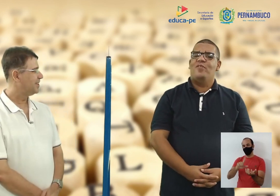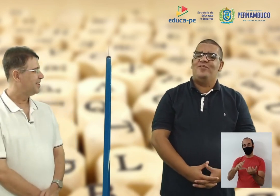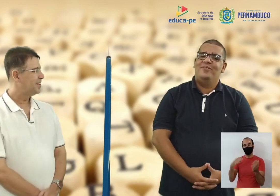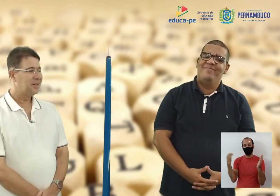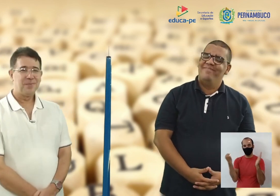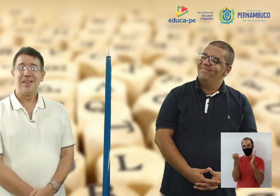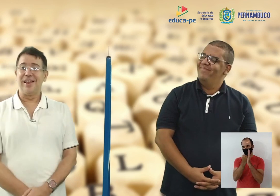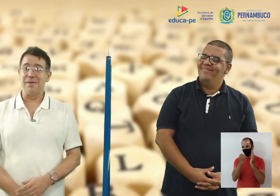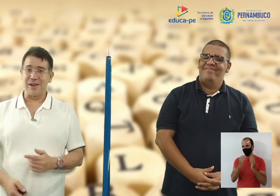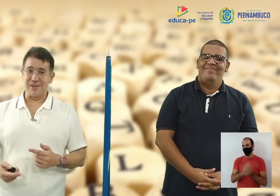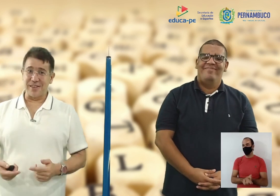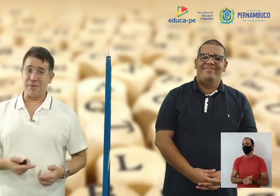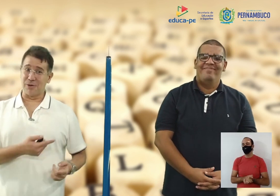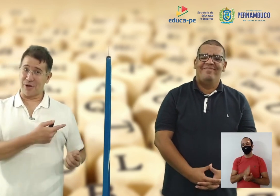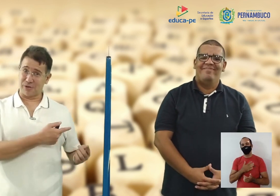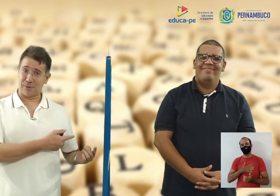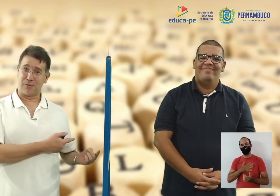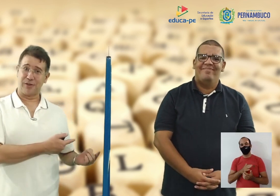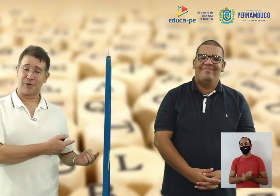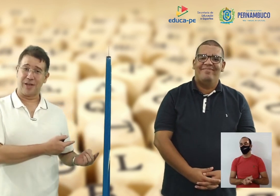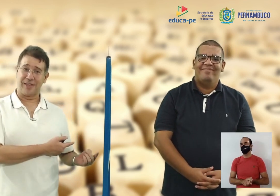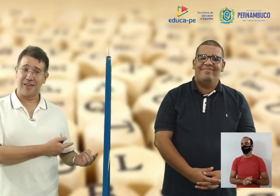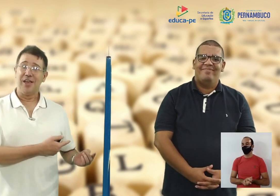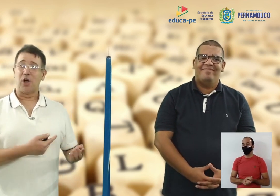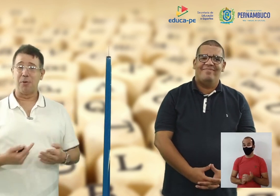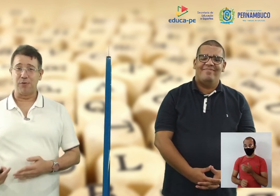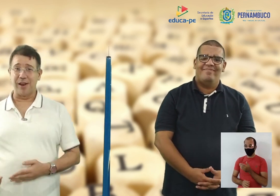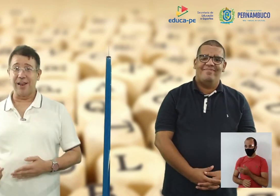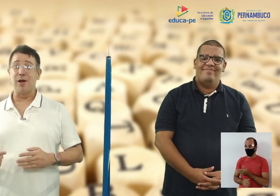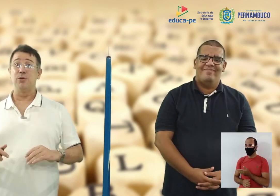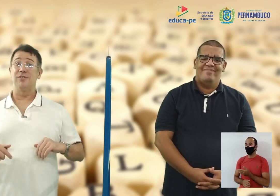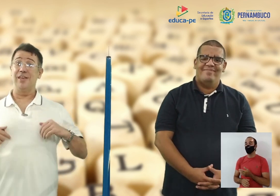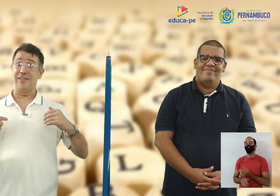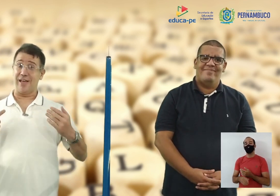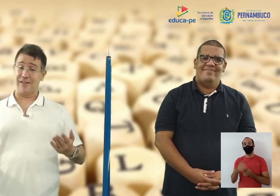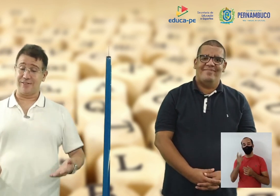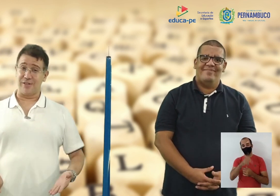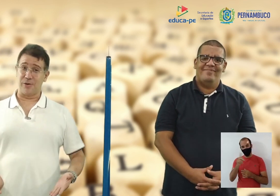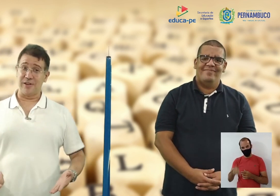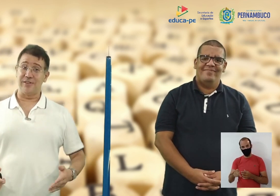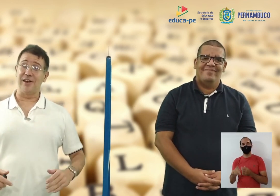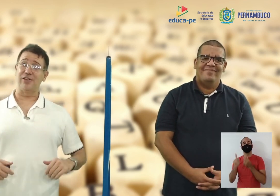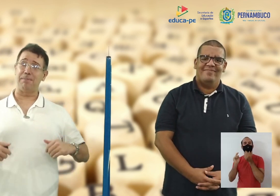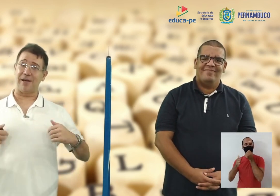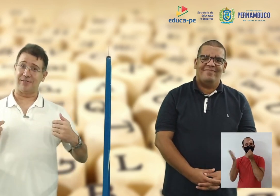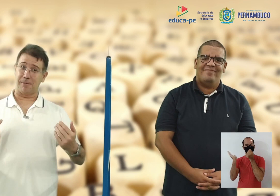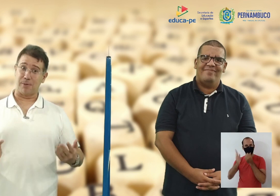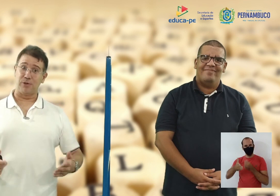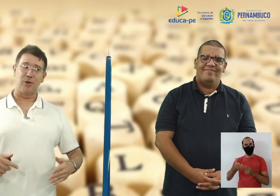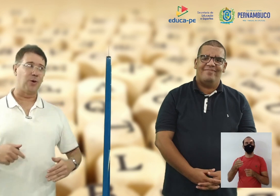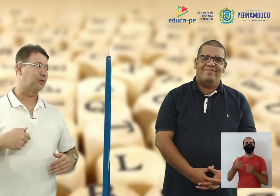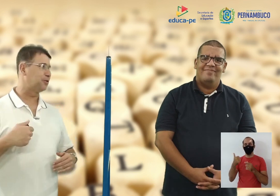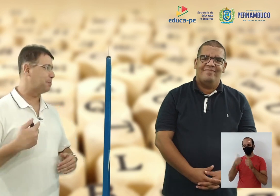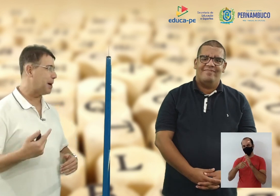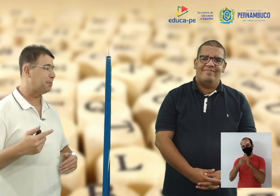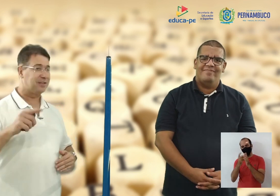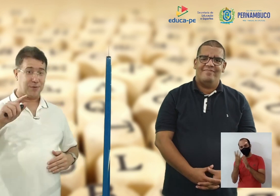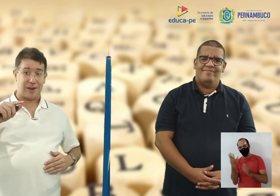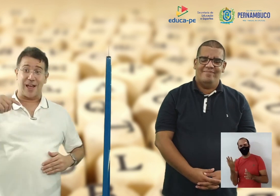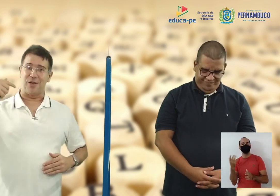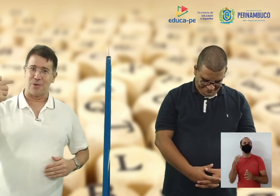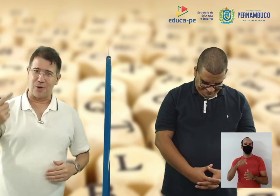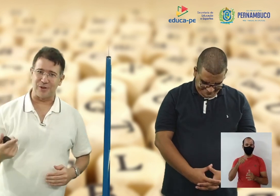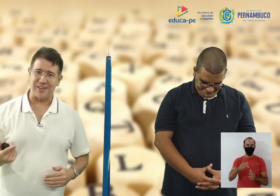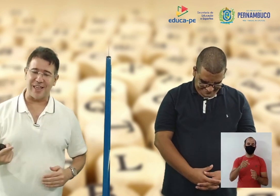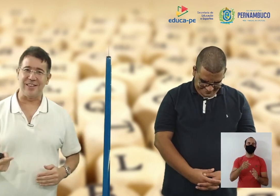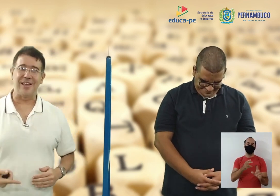de novo, professor. E lembrando sempre que o nosso professor aqui, como eu falei, ele é um dos idealizadores e ele já participou de outros papos e